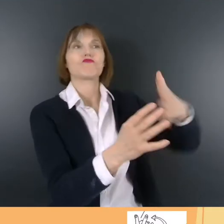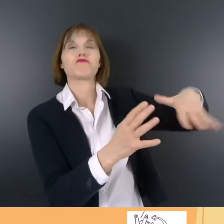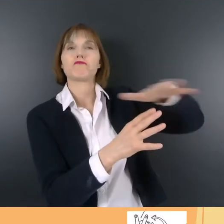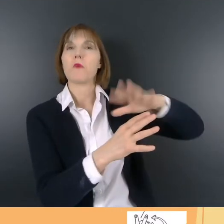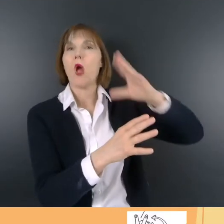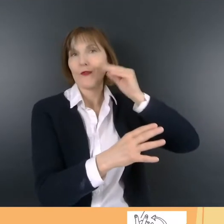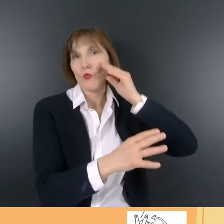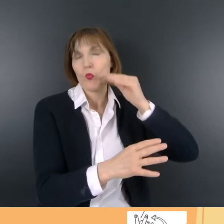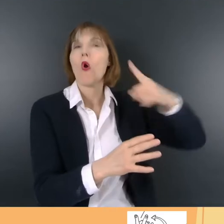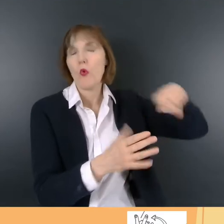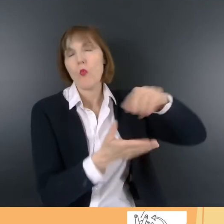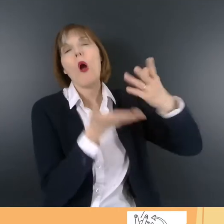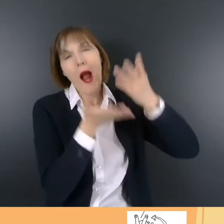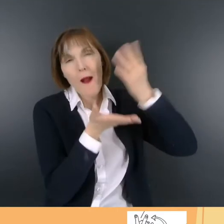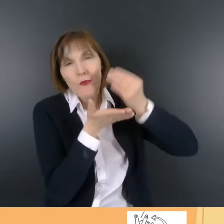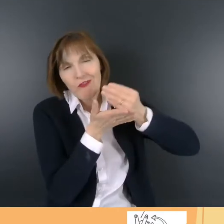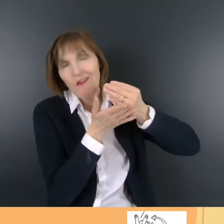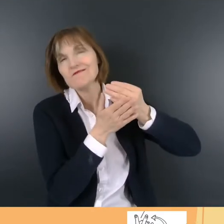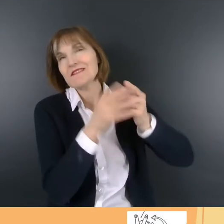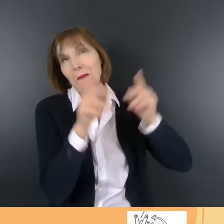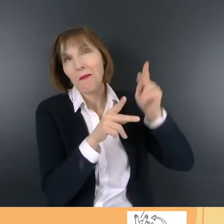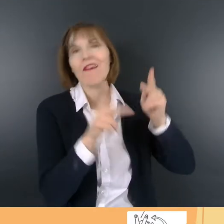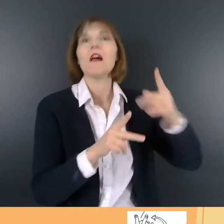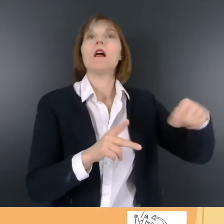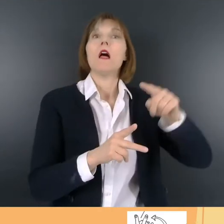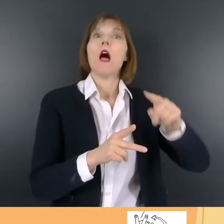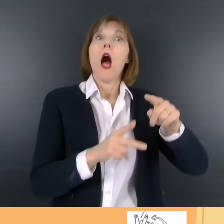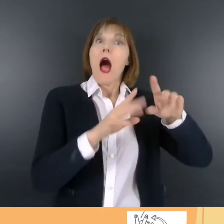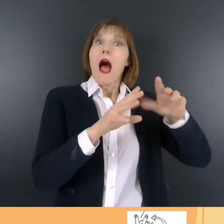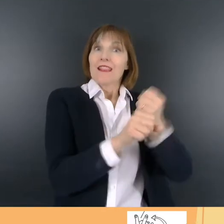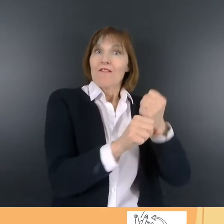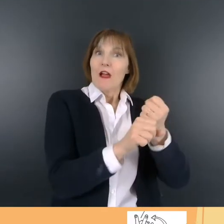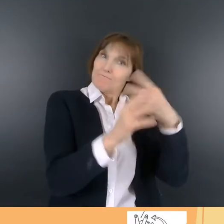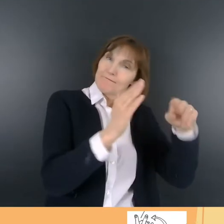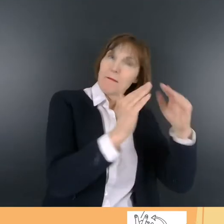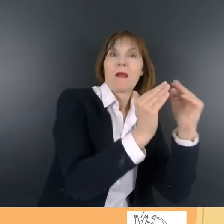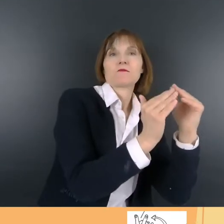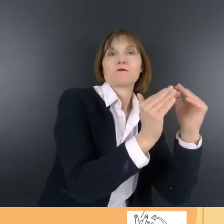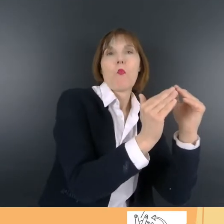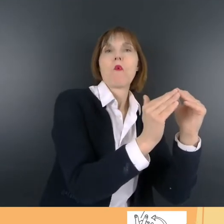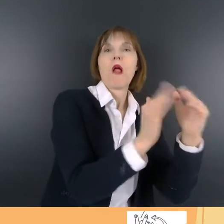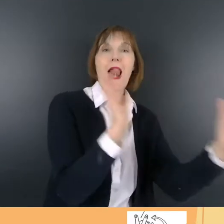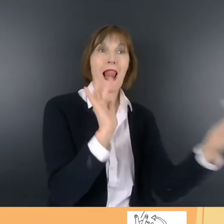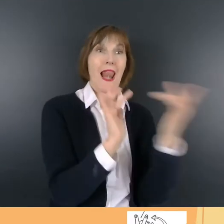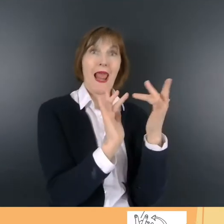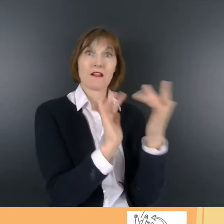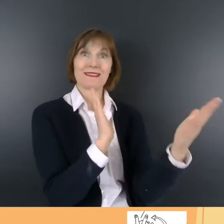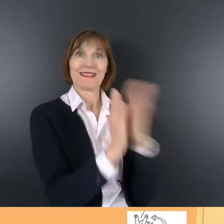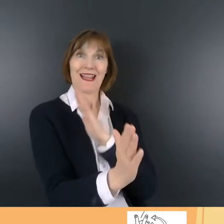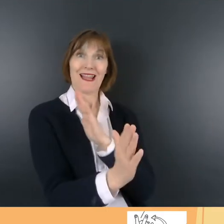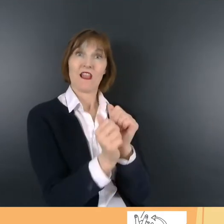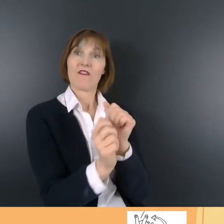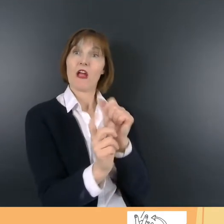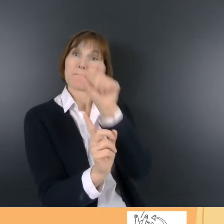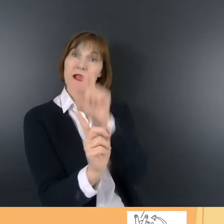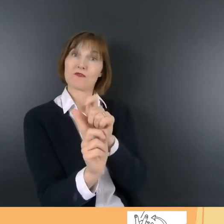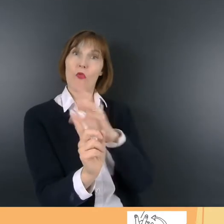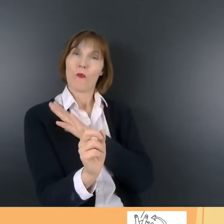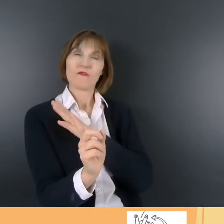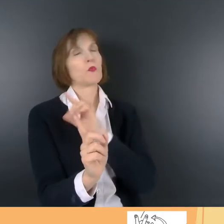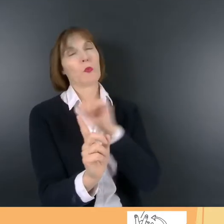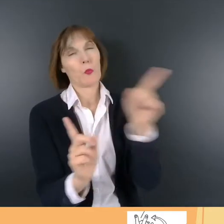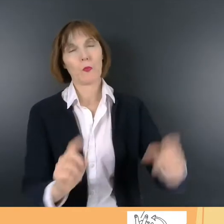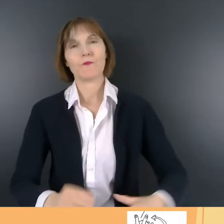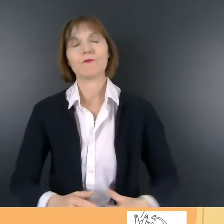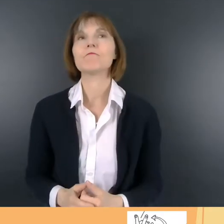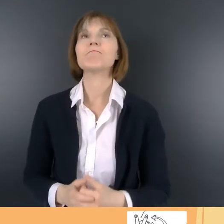chez eux, à distance donc, et puis ne sont pas tout de suite en lien, en contact avec le professeur. Donc la ligne